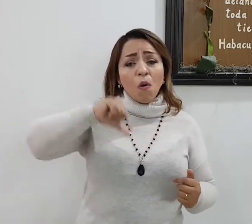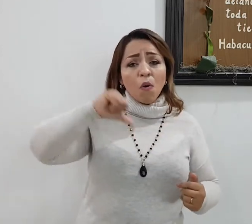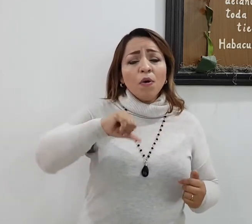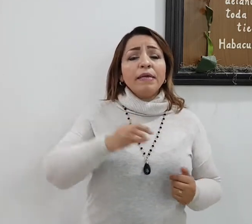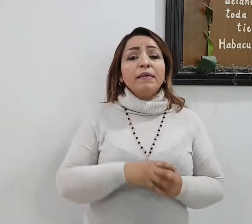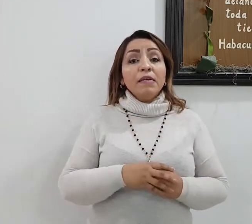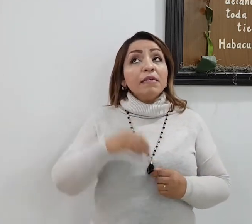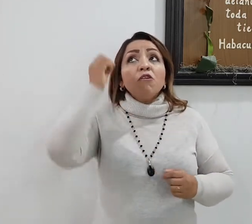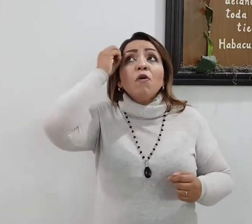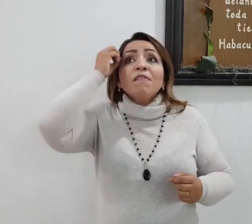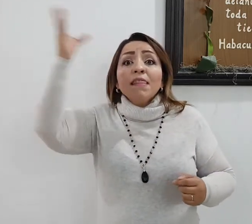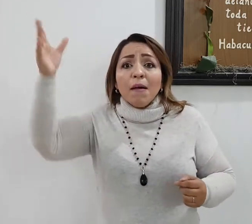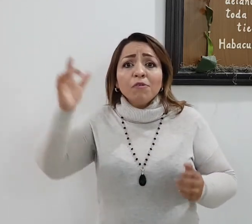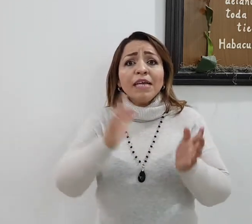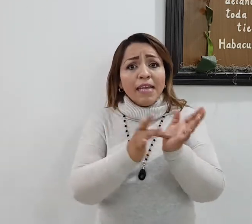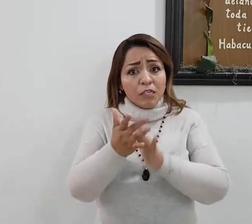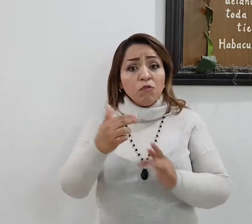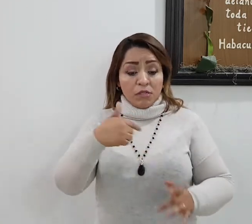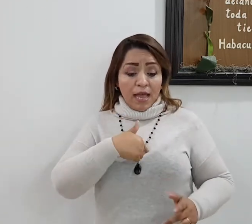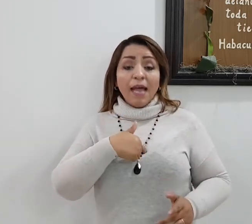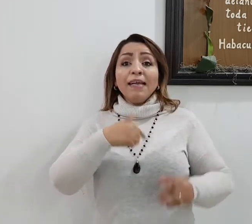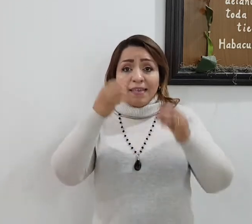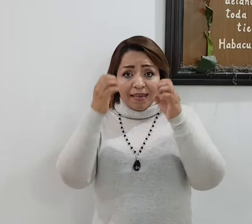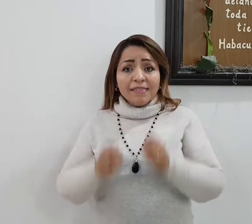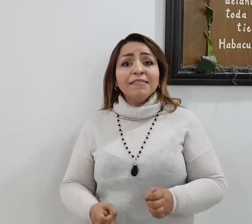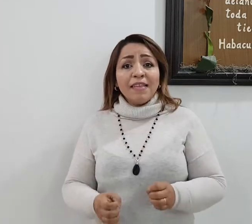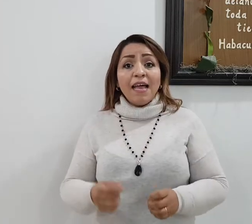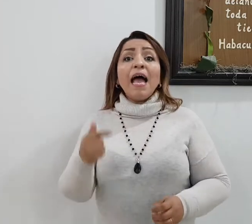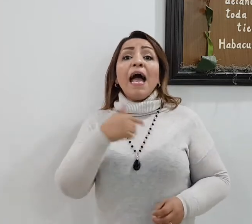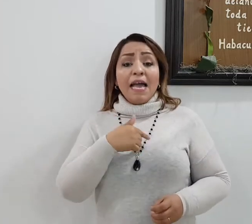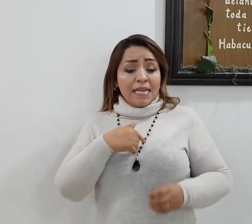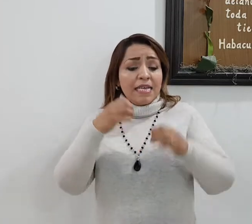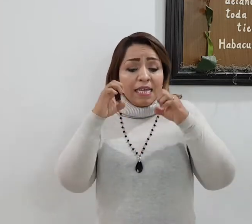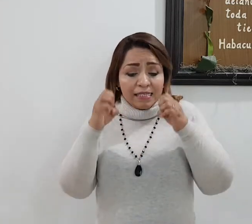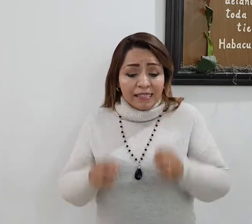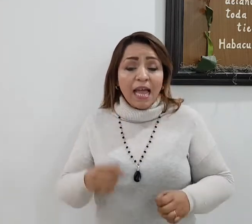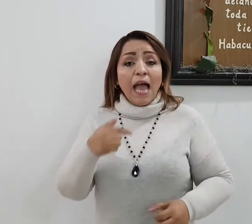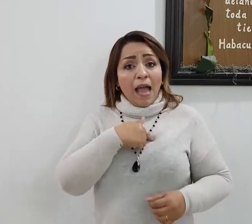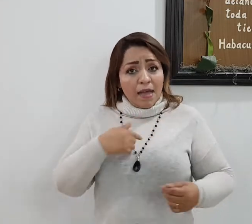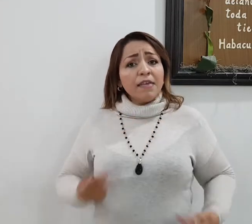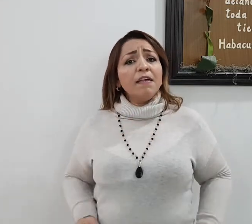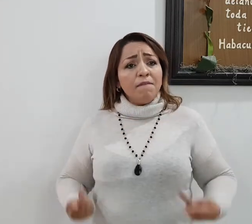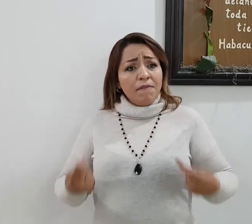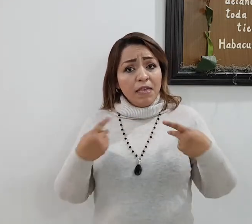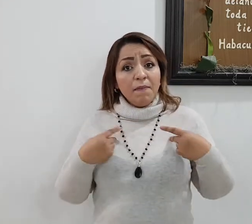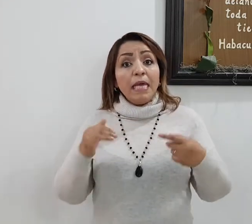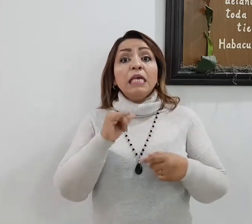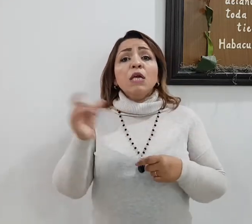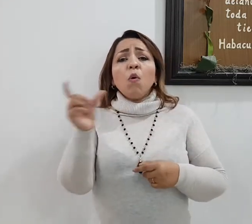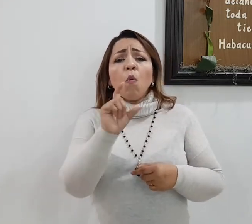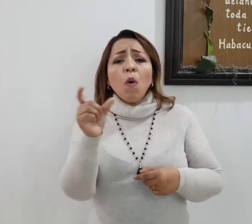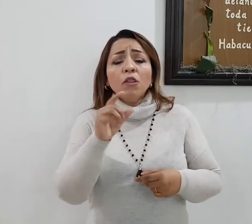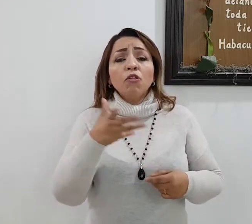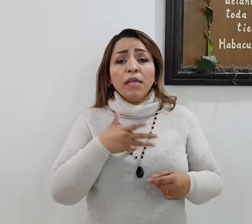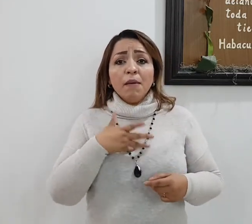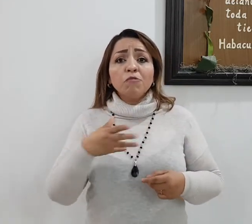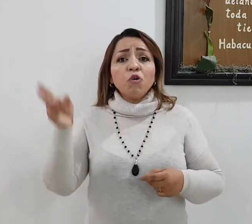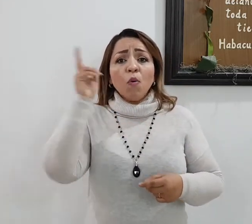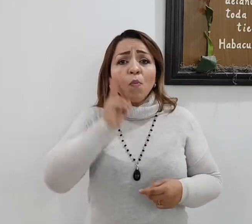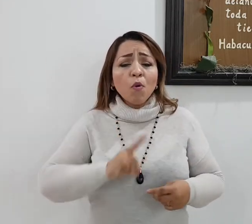la voluntad de Dios. Y Dios me dice que aún en medio de la angustia, Él estará ahí con nosotros. En medio de la tempestad, Él está